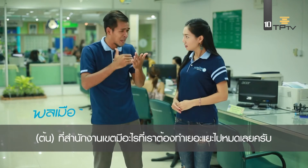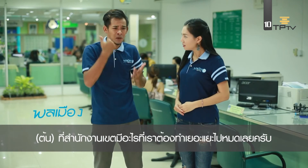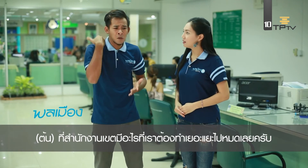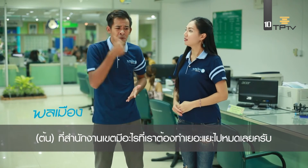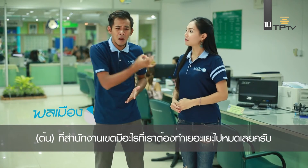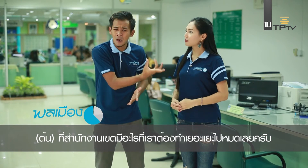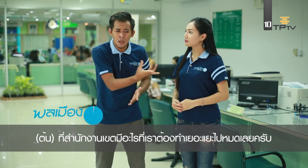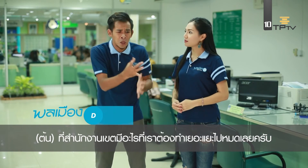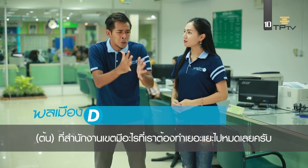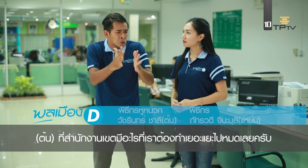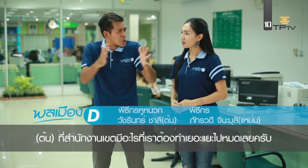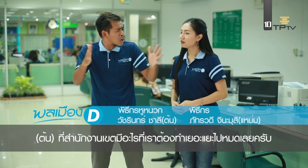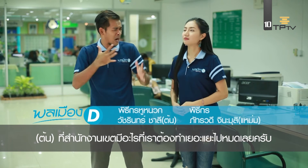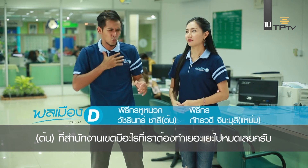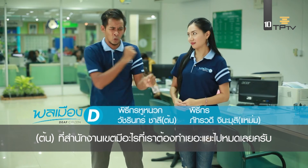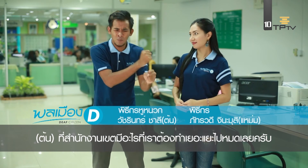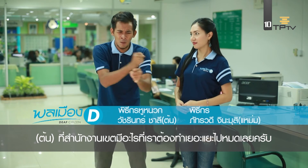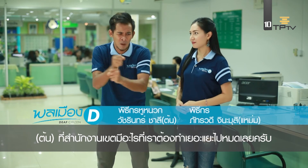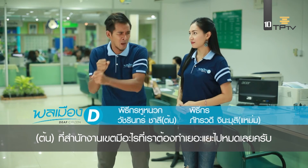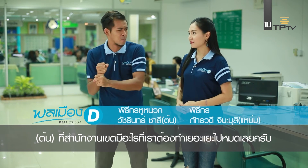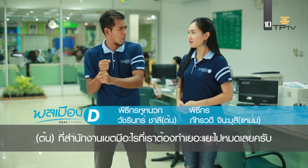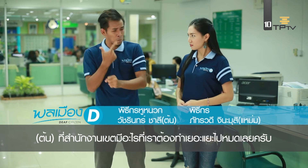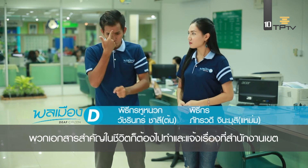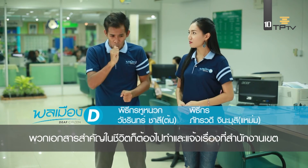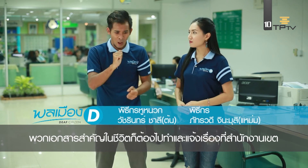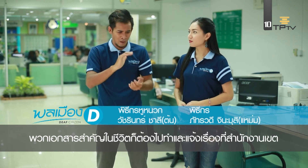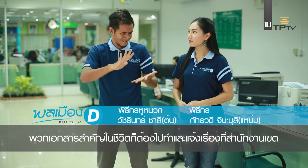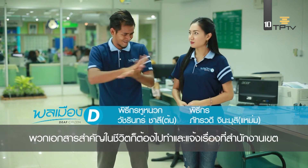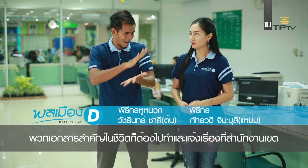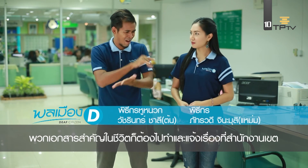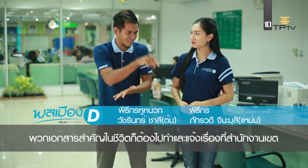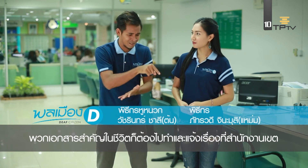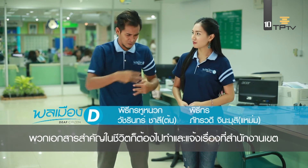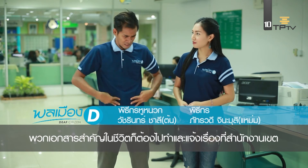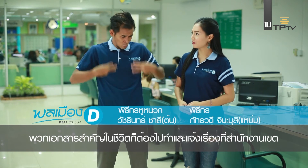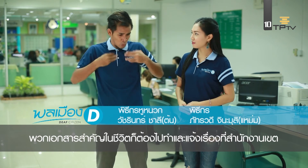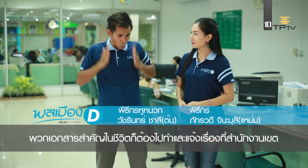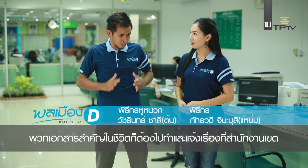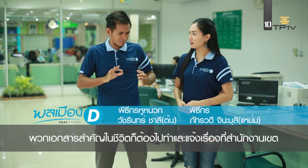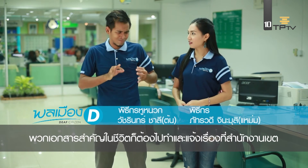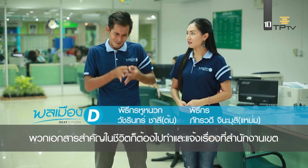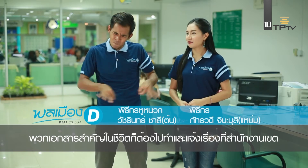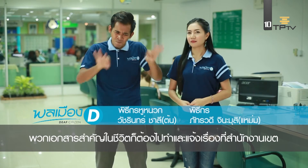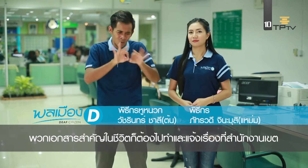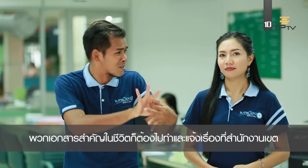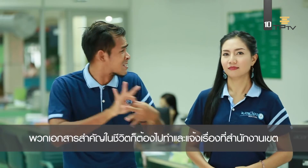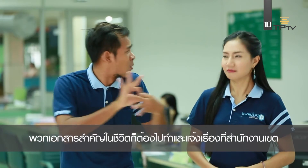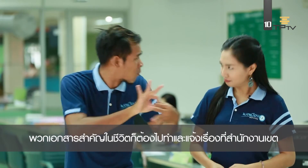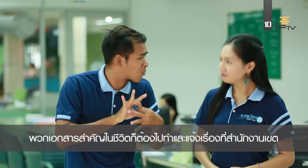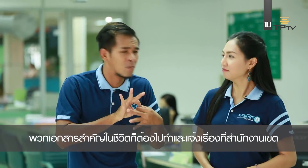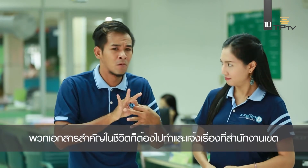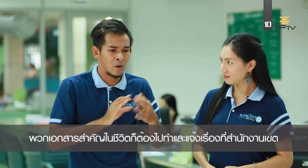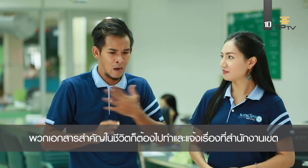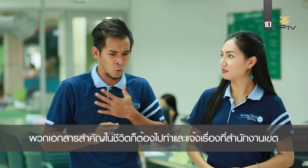สำนักงานเขตมีอะไรที่เราต้องทำเยอะแยะไปหมดเลยครับพวกเอกสารสำคัญในชีวิตก็ต้องไปทำและแ